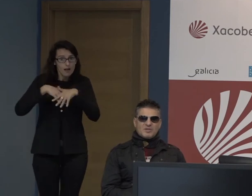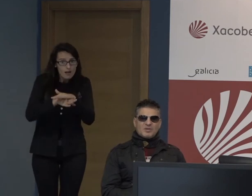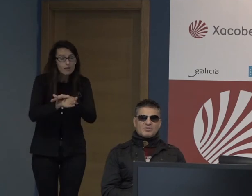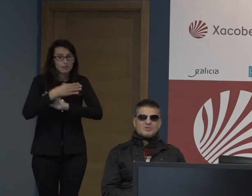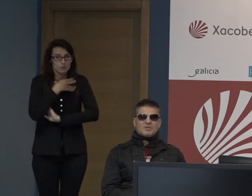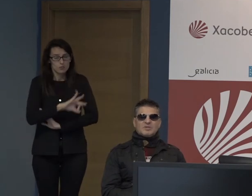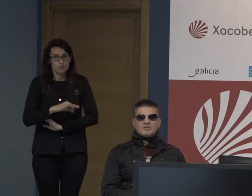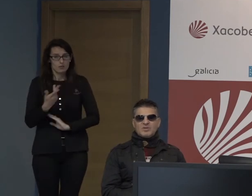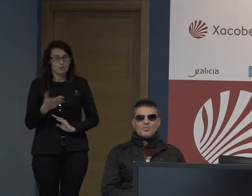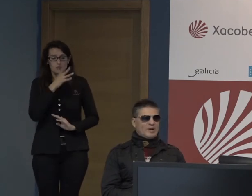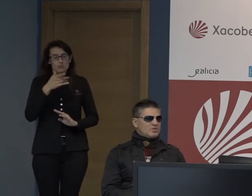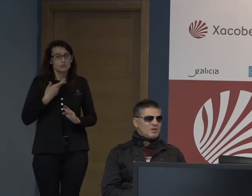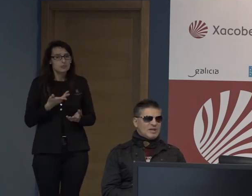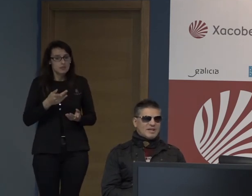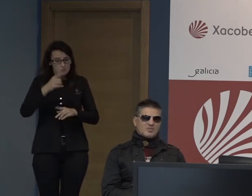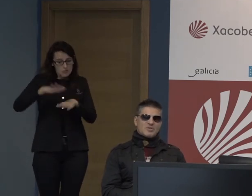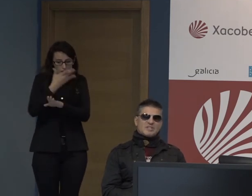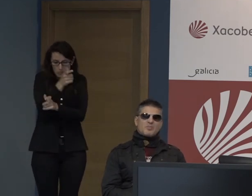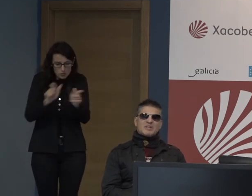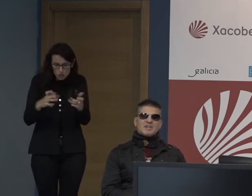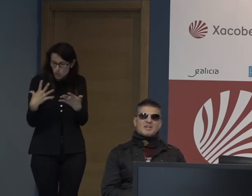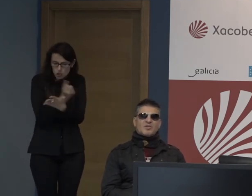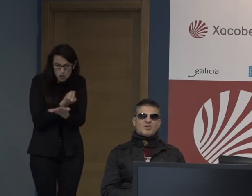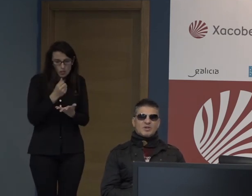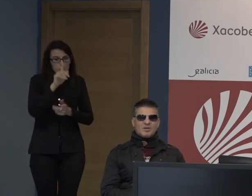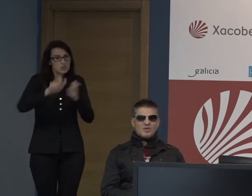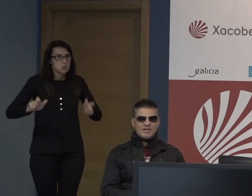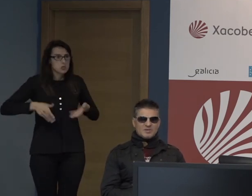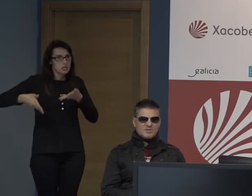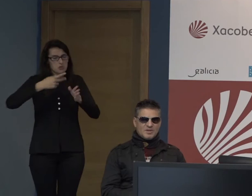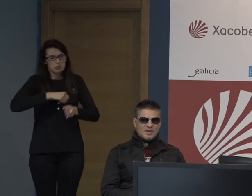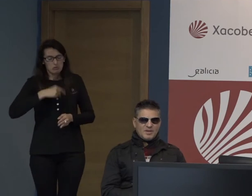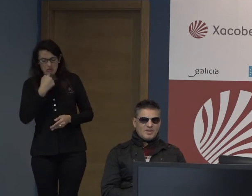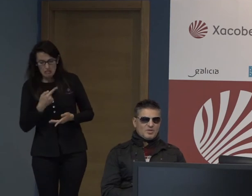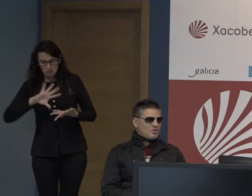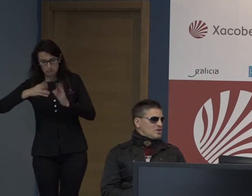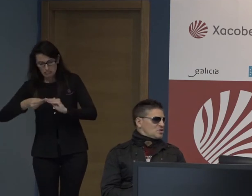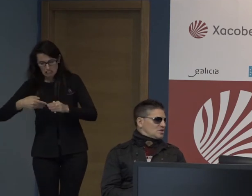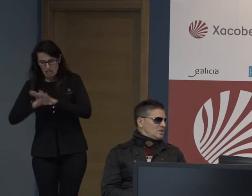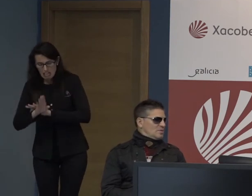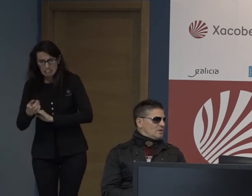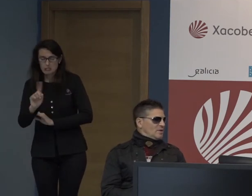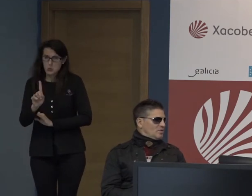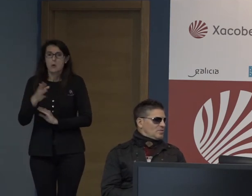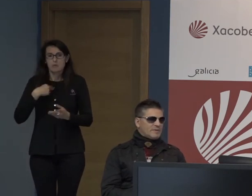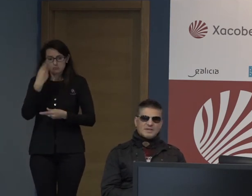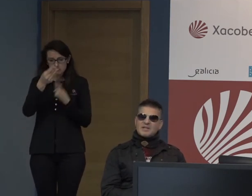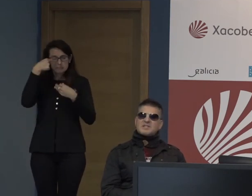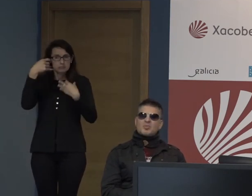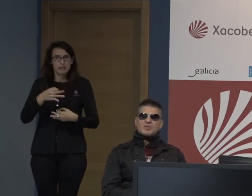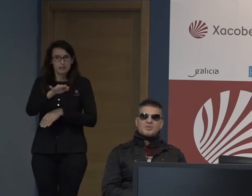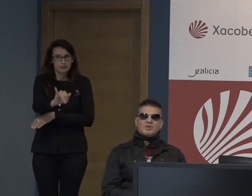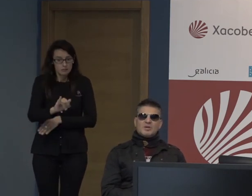ser, desde luego, para todas aquellas personas que piensan que no lo es, ¿no? Y yo creo que eso es el valor